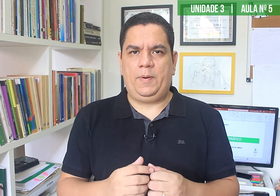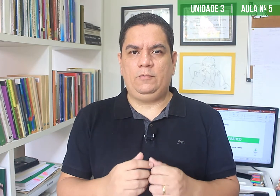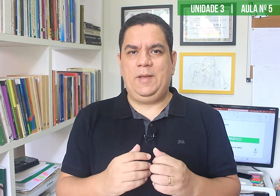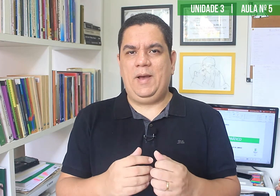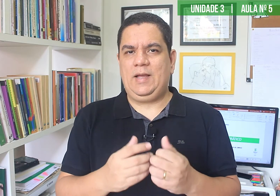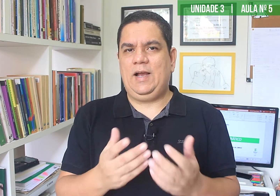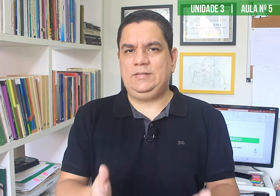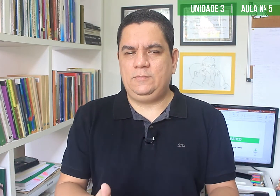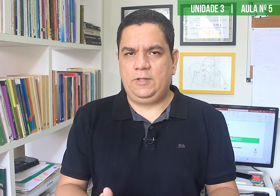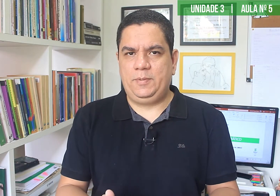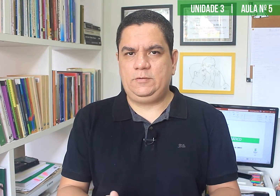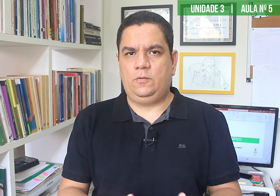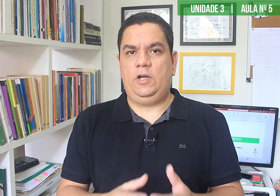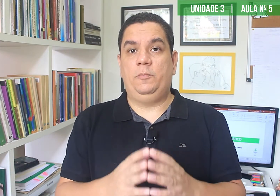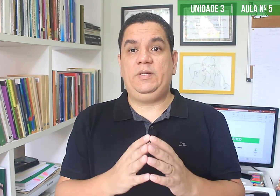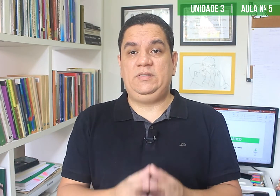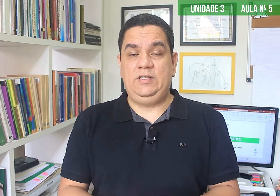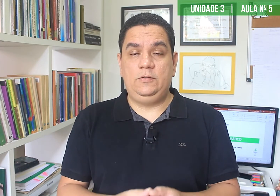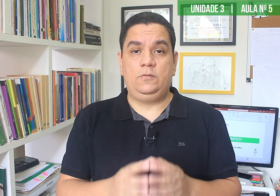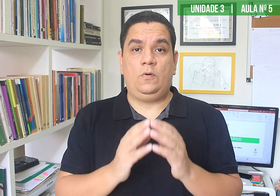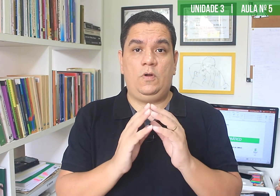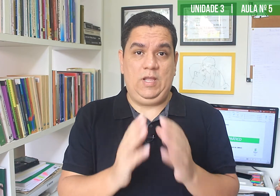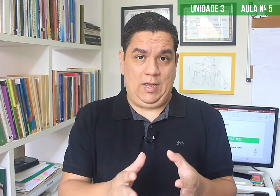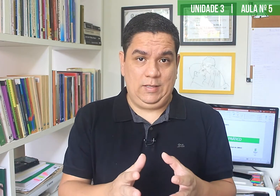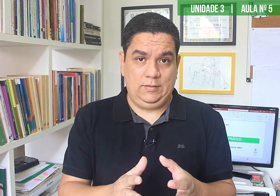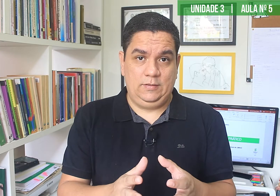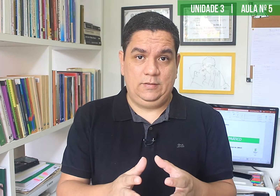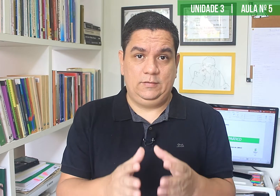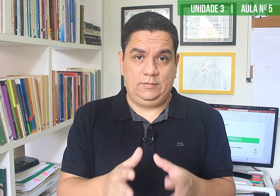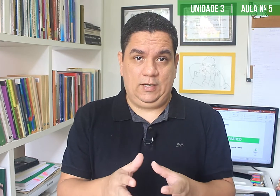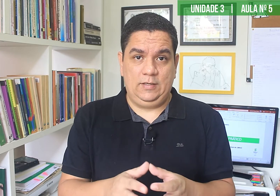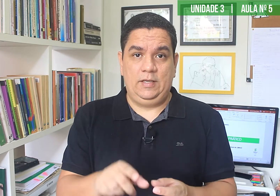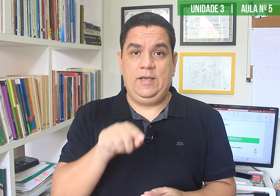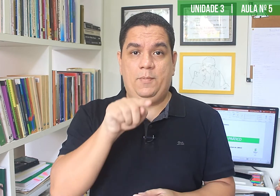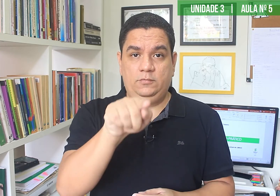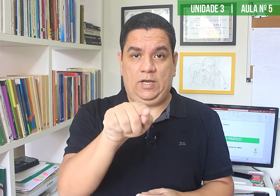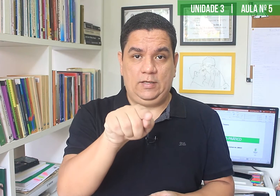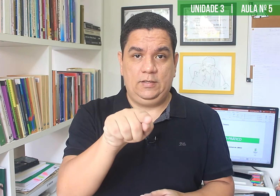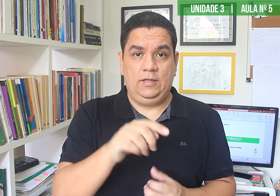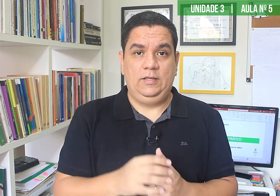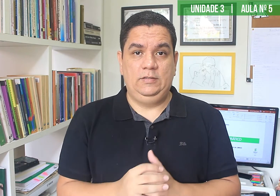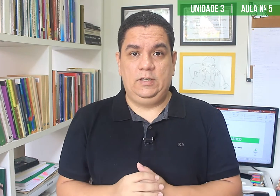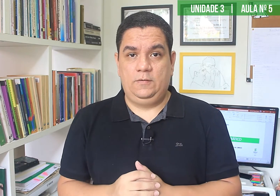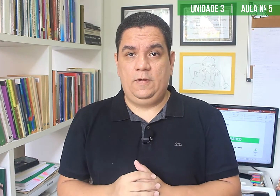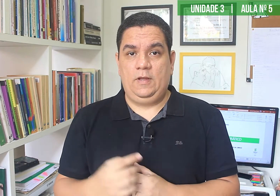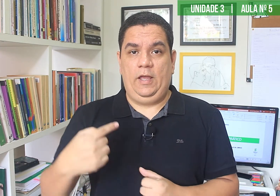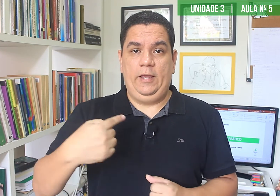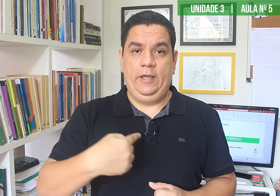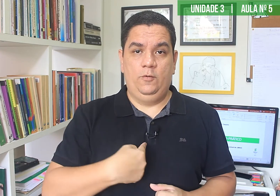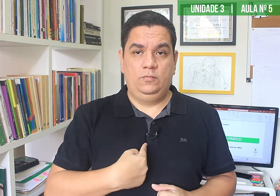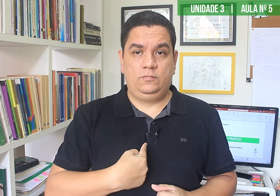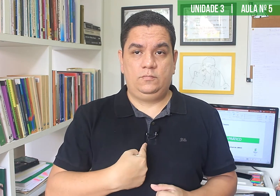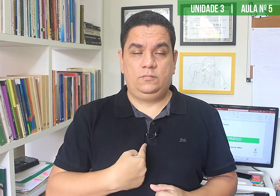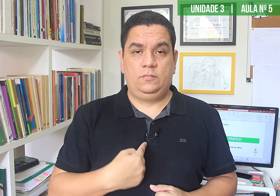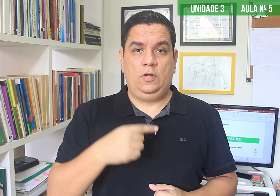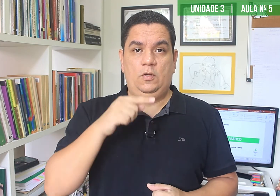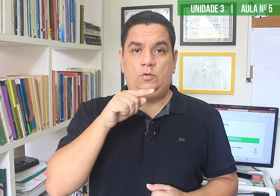eu demarcar a segunda pessoa, eu preciso olhar, tá? E apontar. Então, eu,